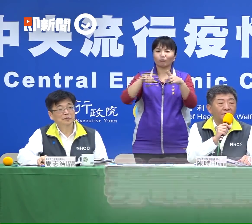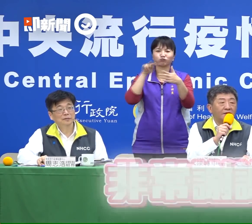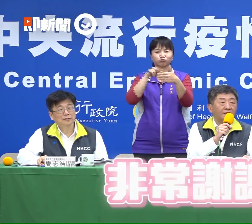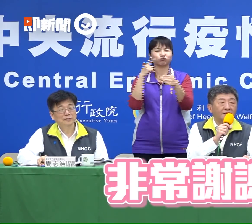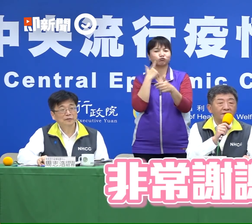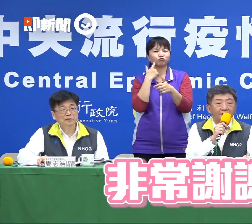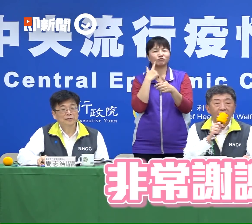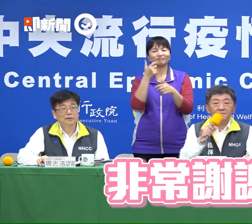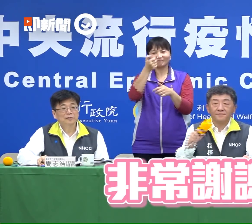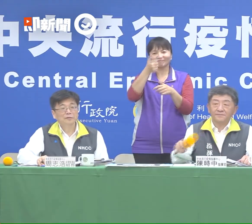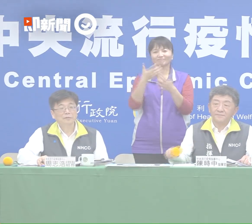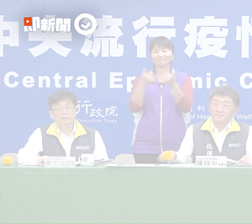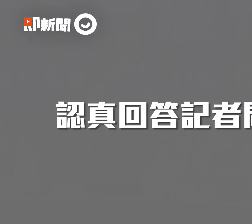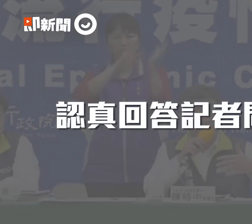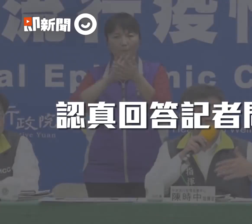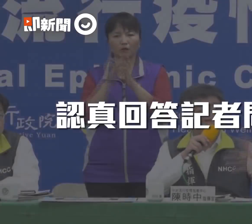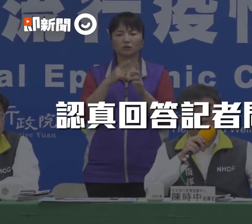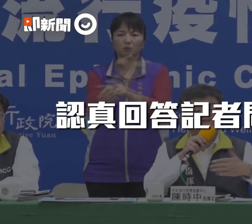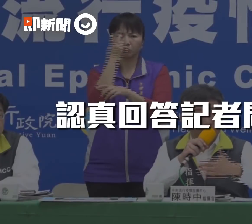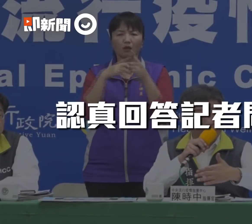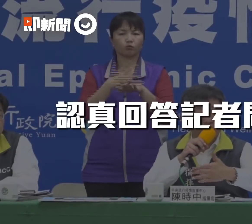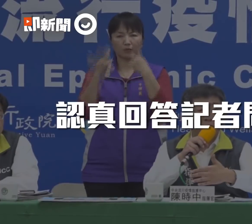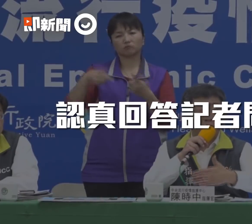漂亮，非常谢谢。